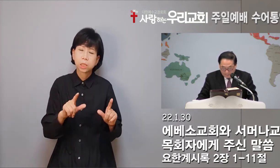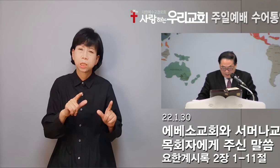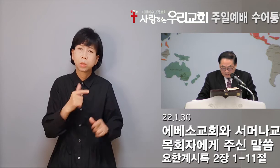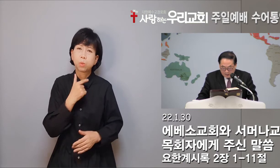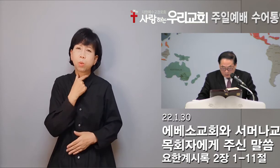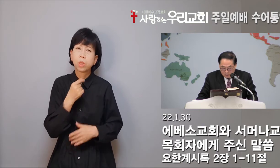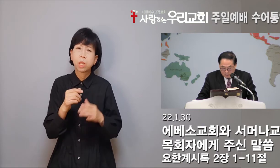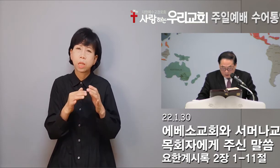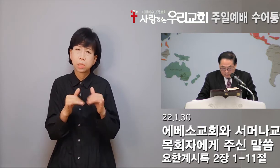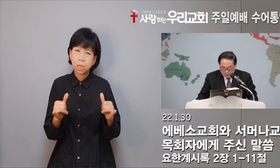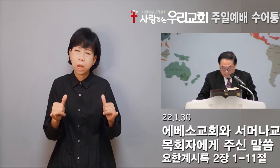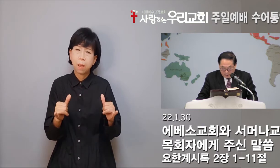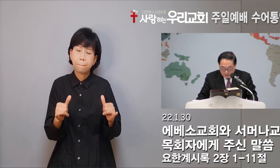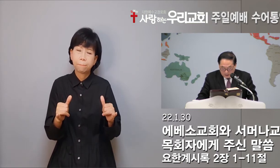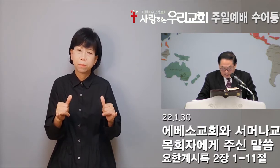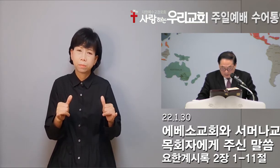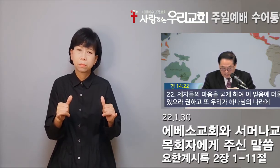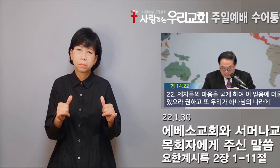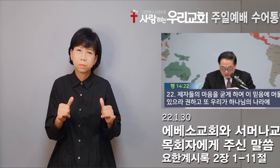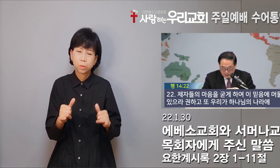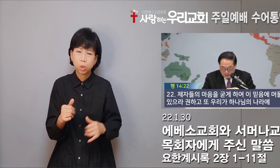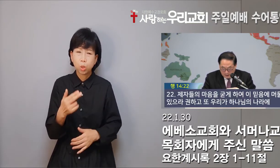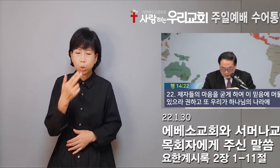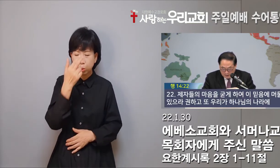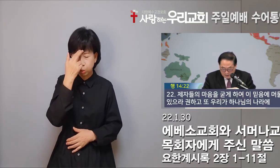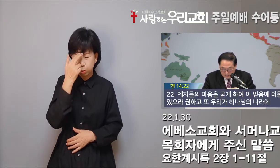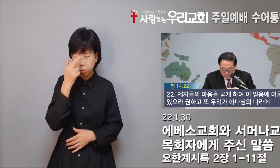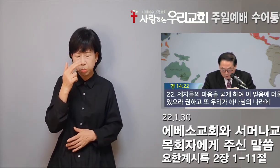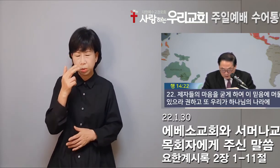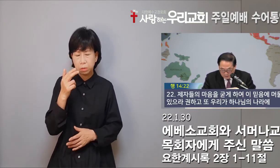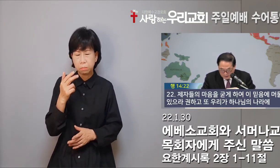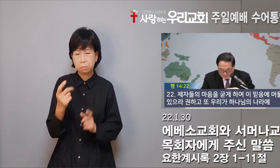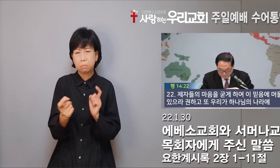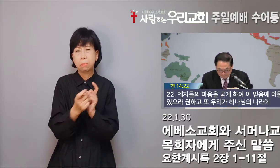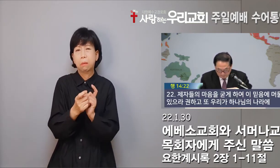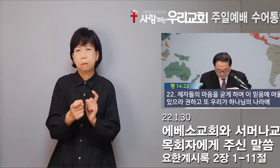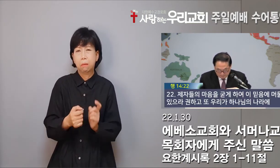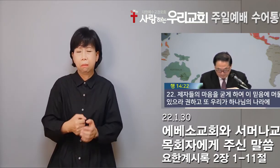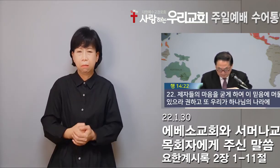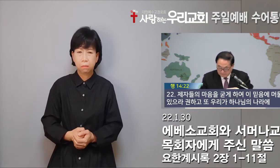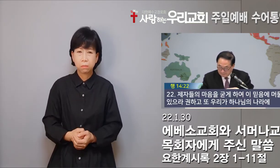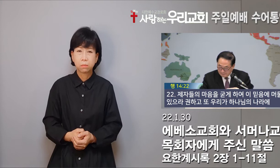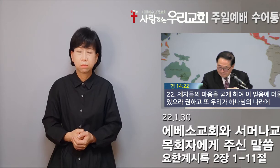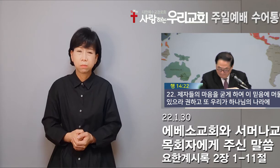것입니다. 사도행전 14장 22절 다 같이 읽어보겠습니다.